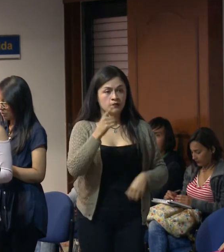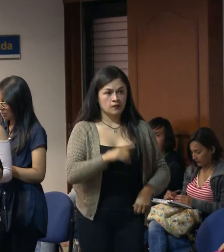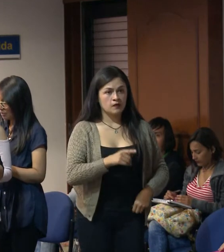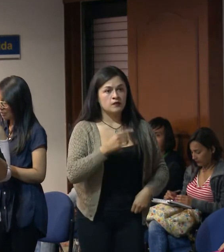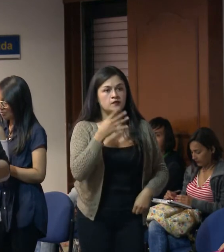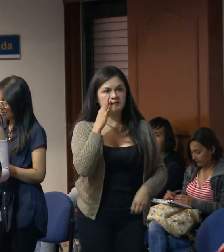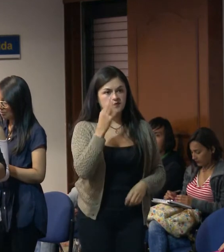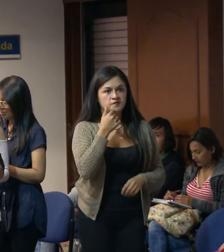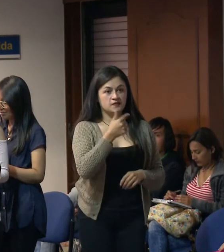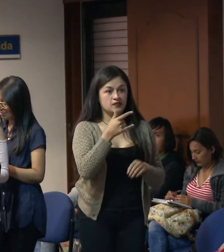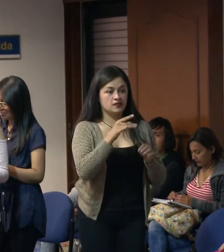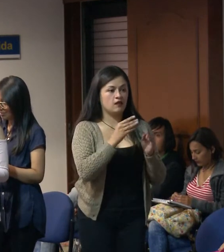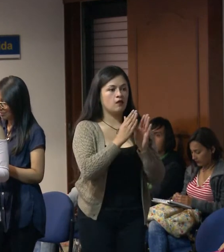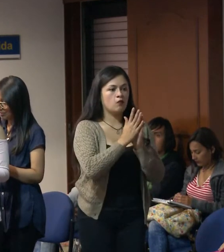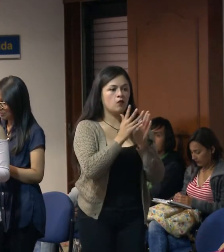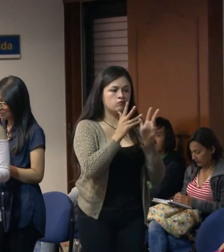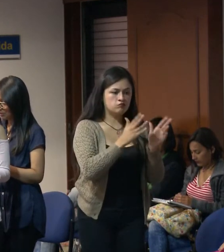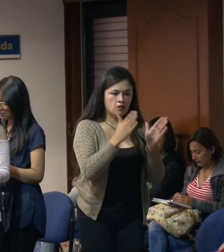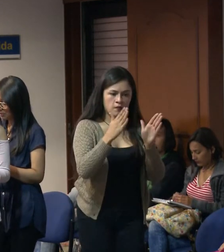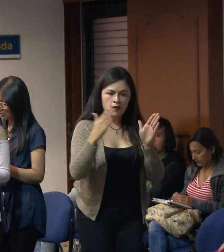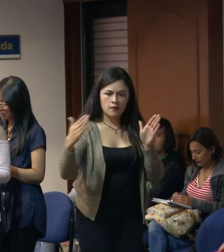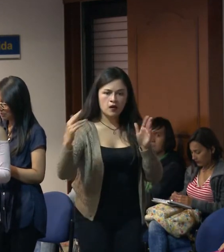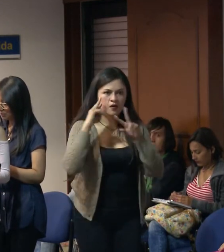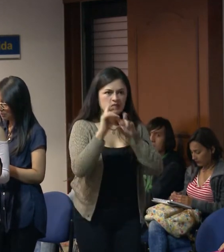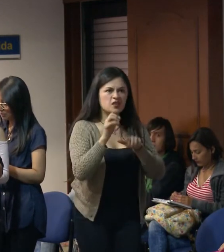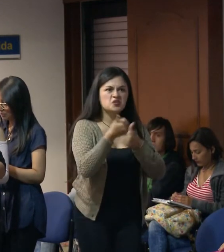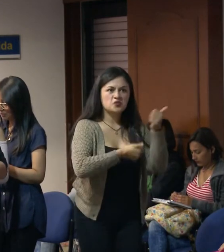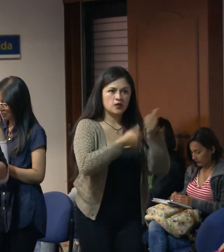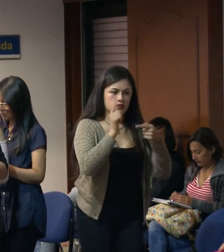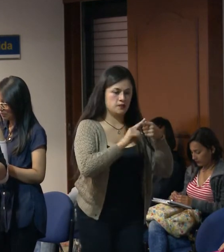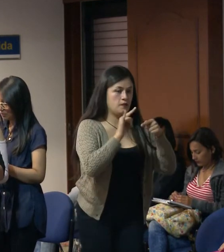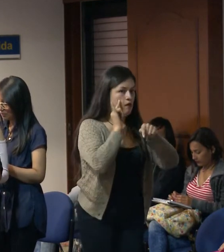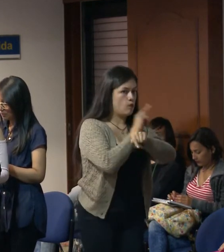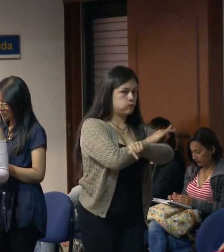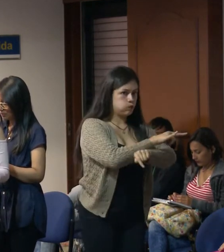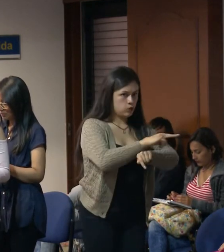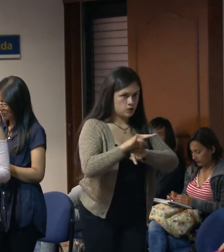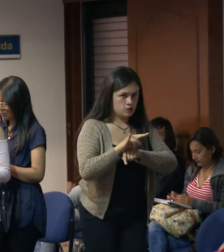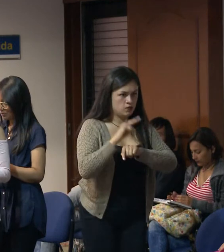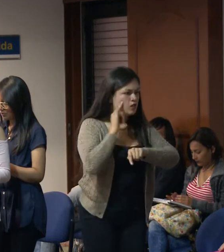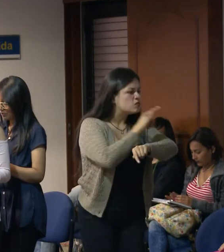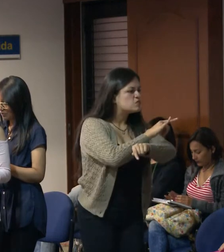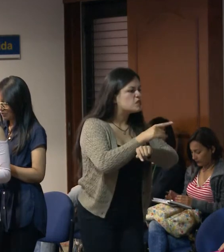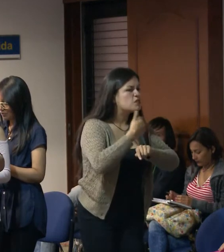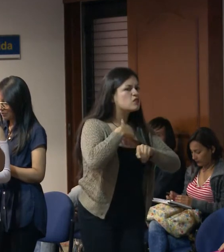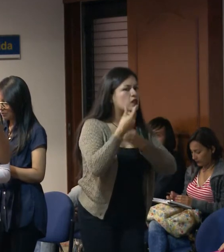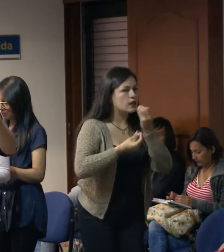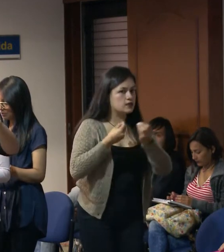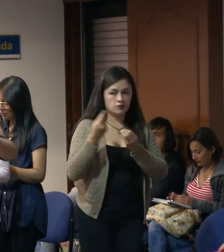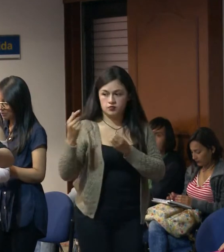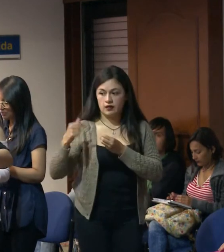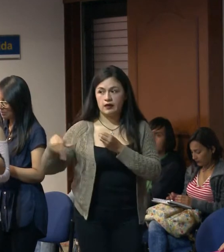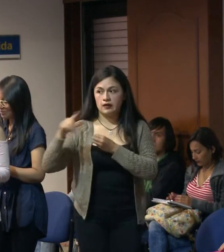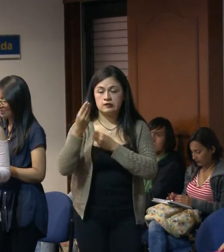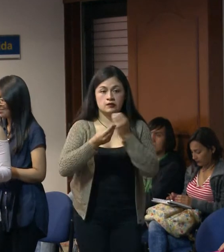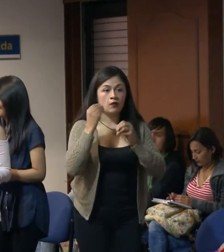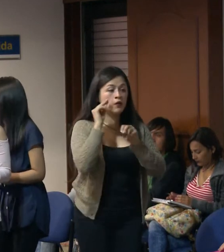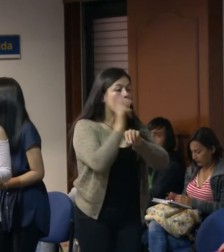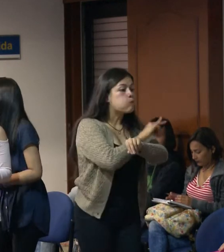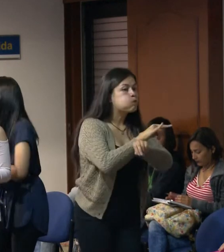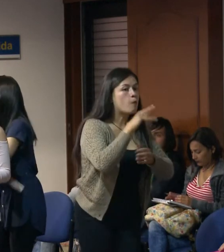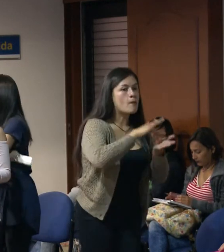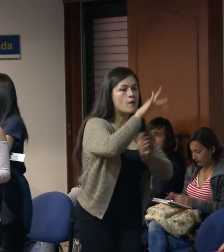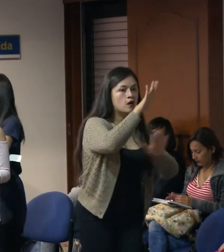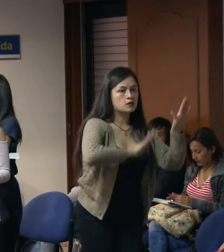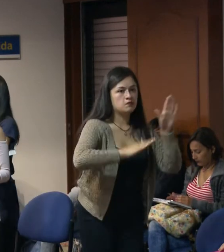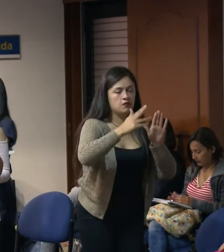como las fases de investigación. Entonces está la primera, que es la observación. La observación, nosotras hicimos la observación participante y de ahí